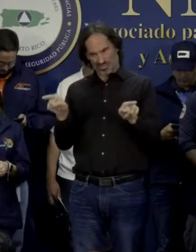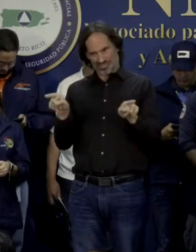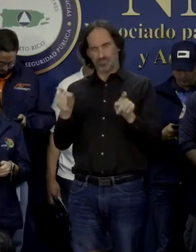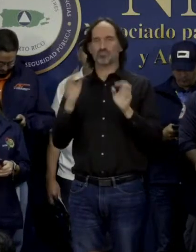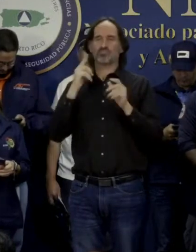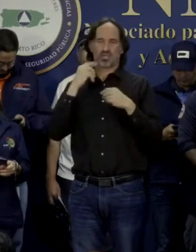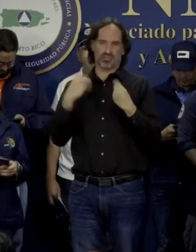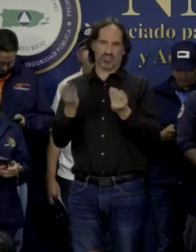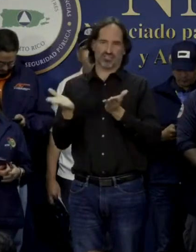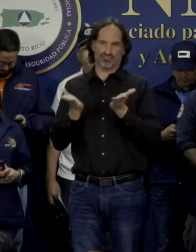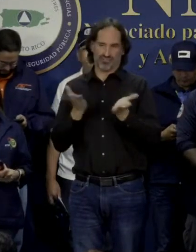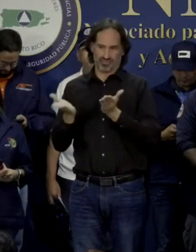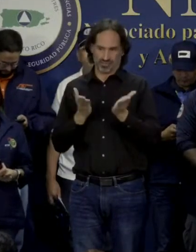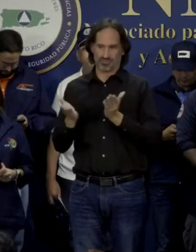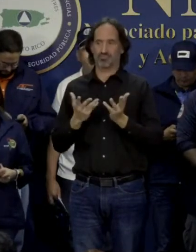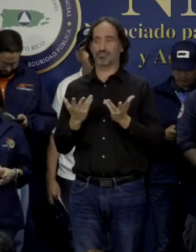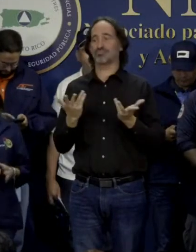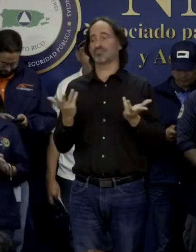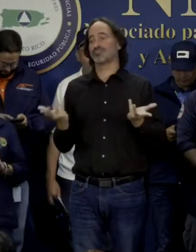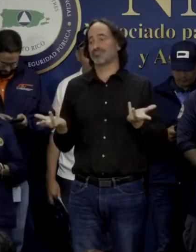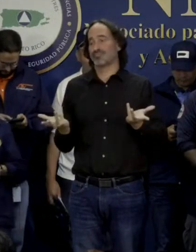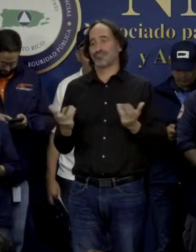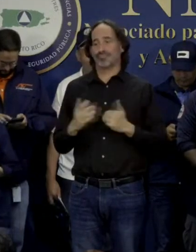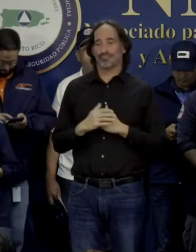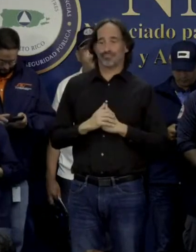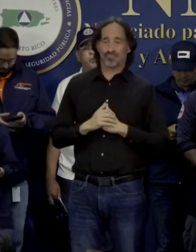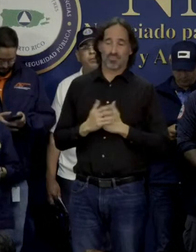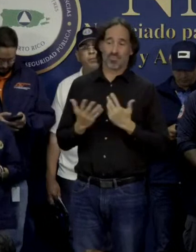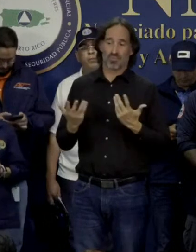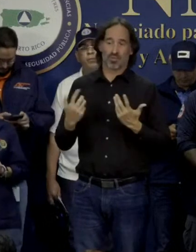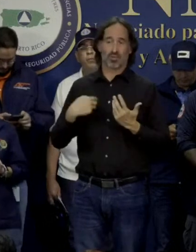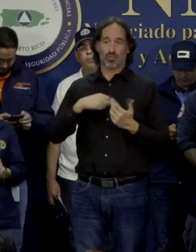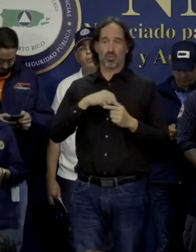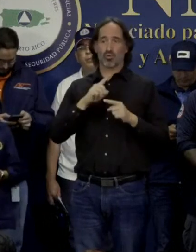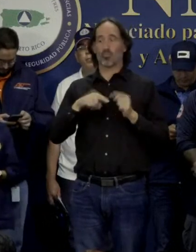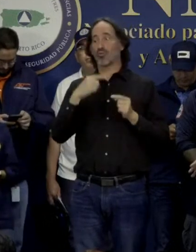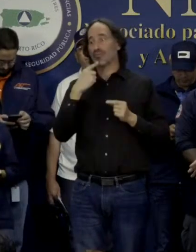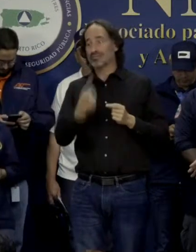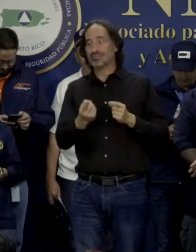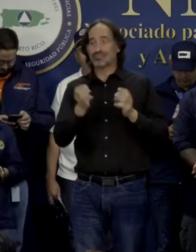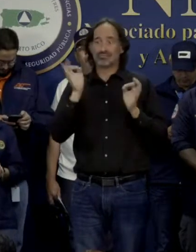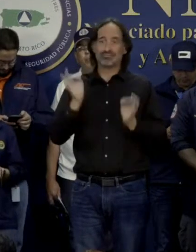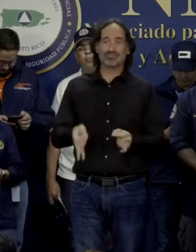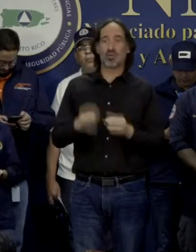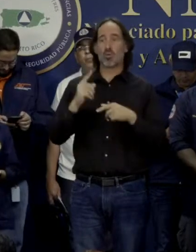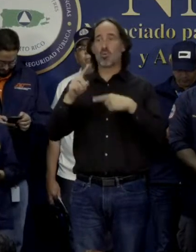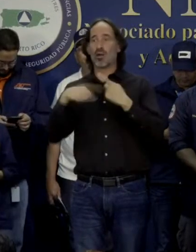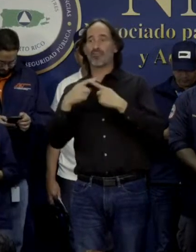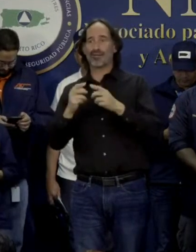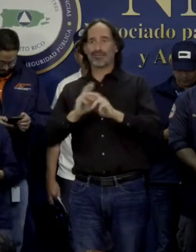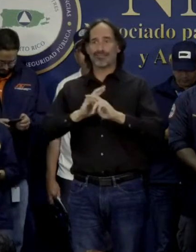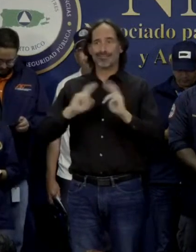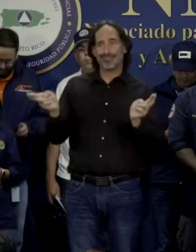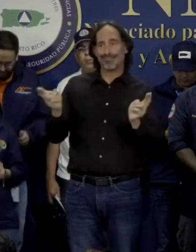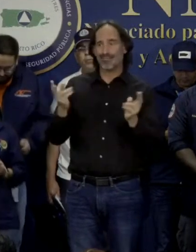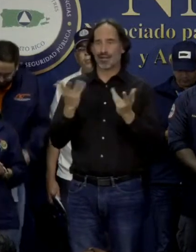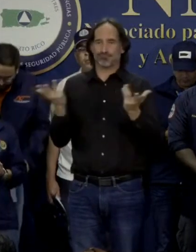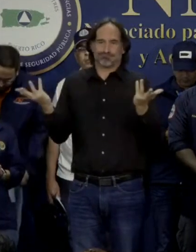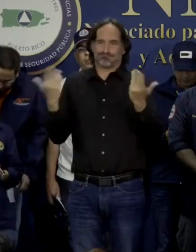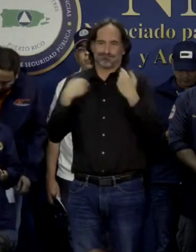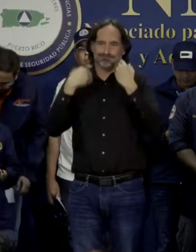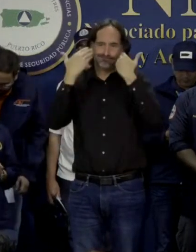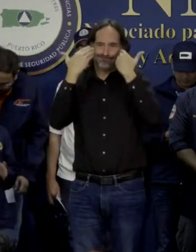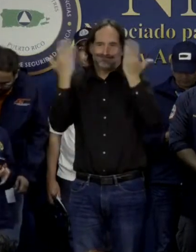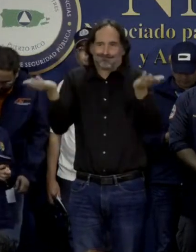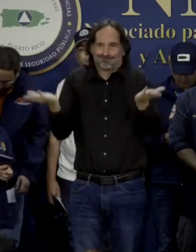Lo que no se puede contestar es cuando hacen la pregunta, ven acá, ¿y cuándo va a ser el 100%? Eso es imposible de contestar porque todavía no